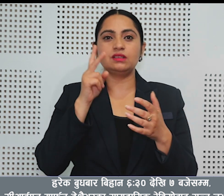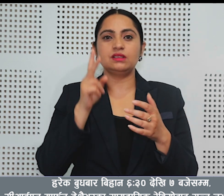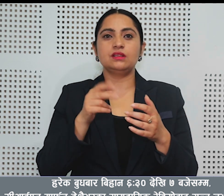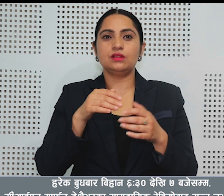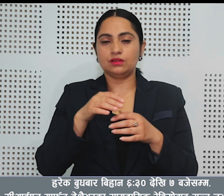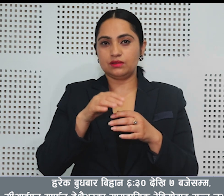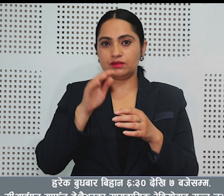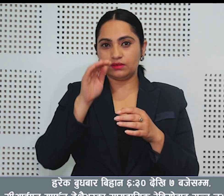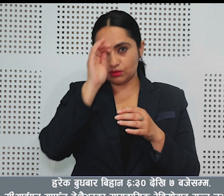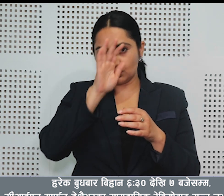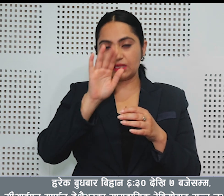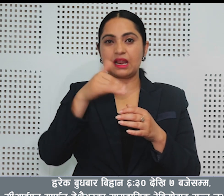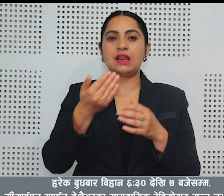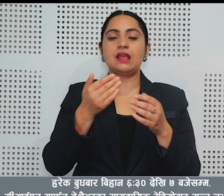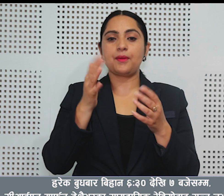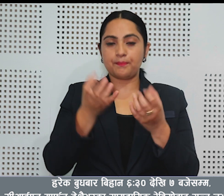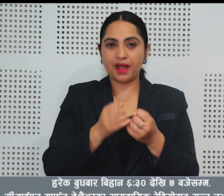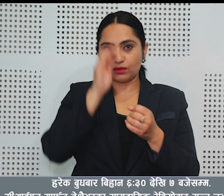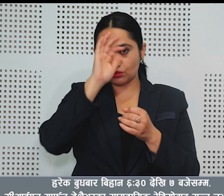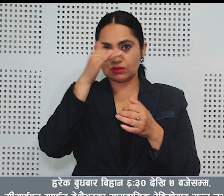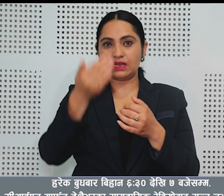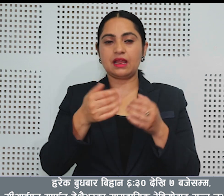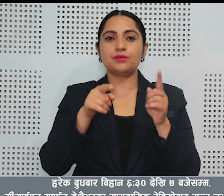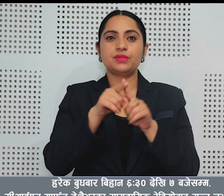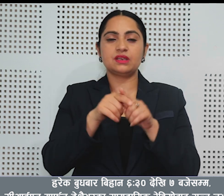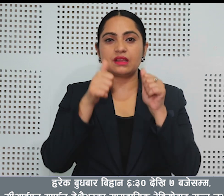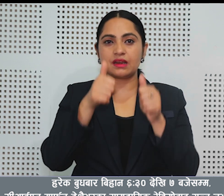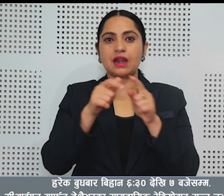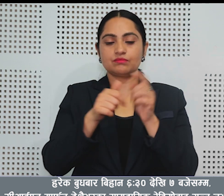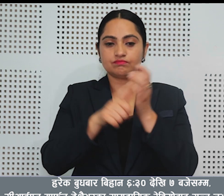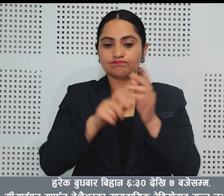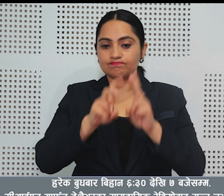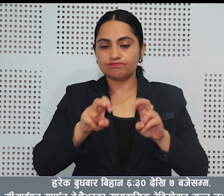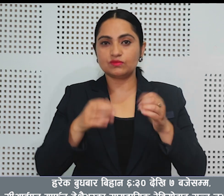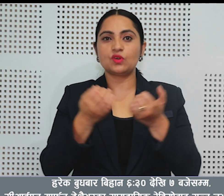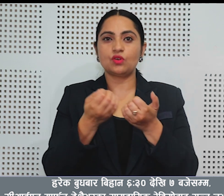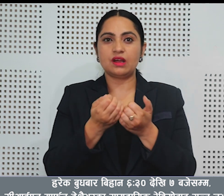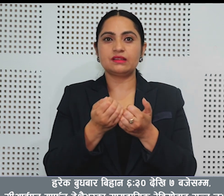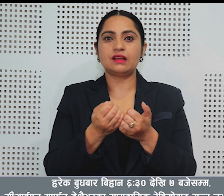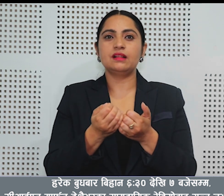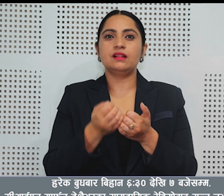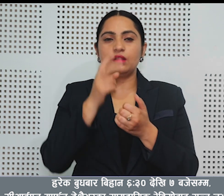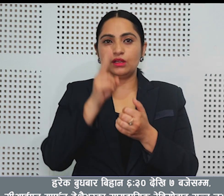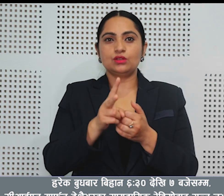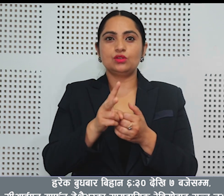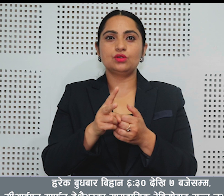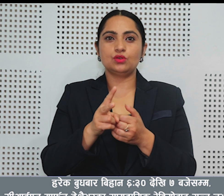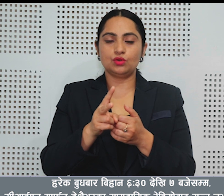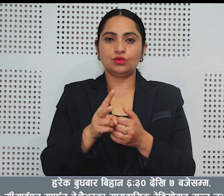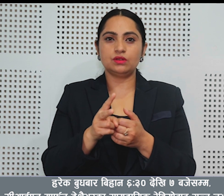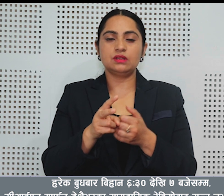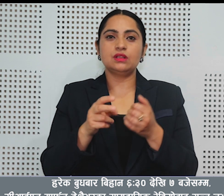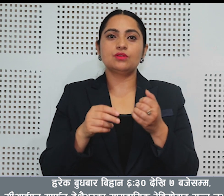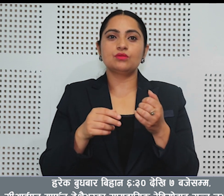किनभने आइसकेको सूचनालाई नै राम्रोसँग विश्लेषण गर्दाखेरि यो जेसीको एङ्गलबाट विश्लेषण हुनुपर्छ। त्यो